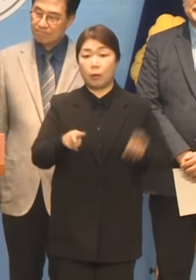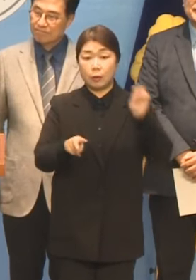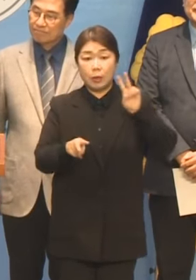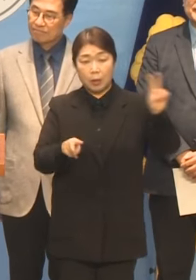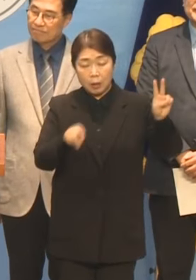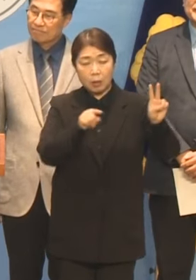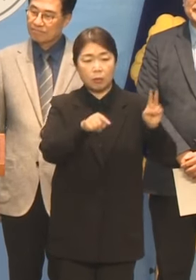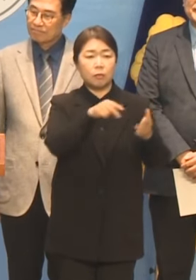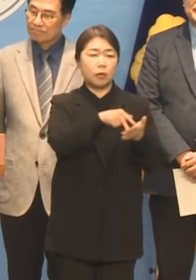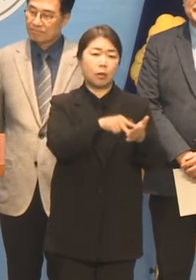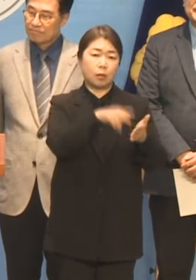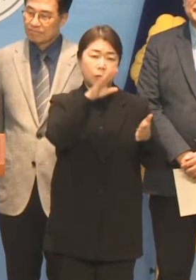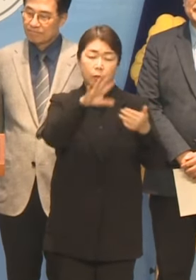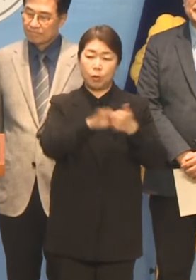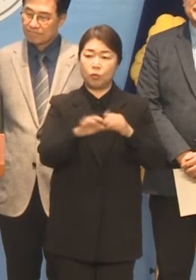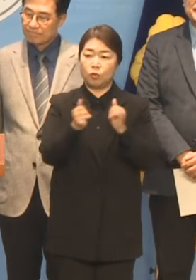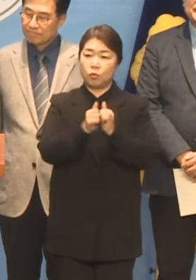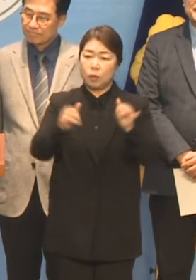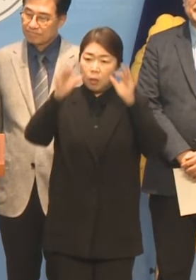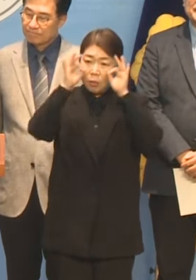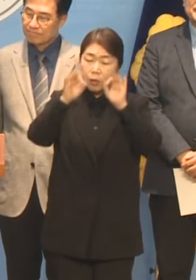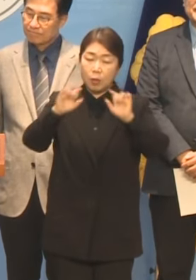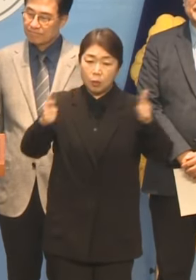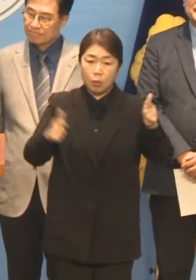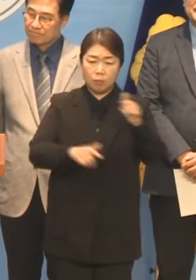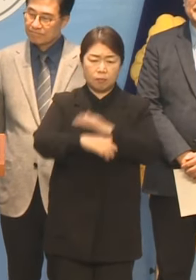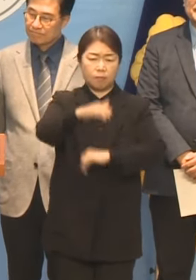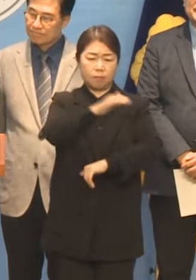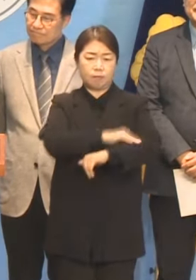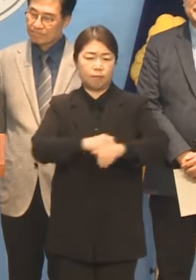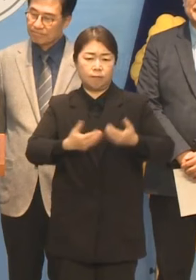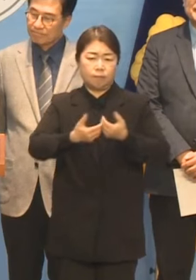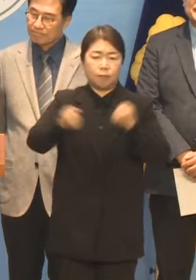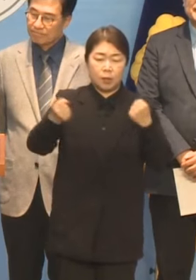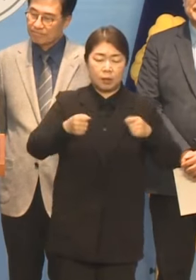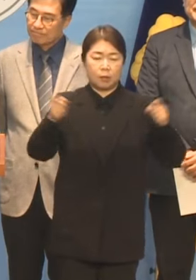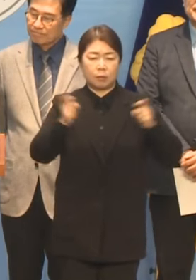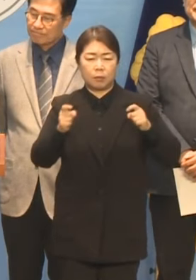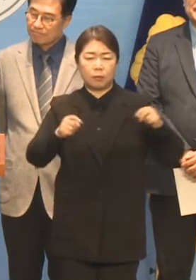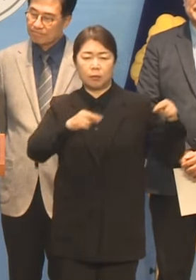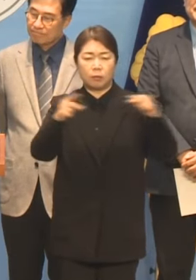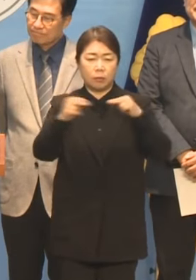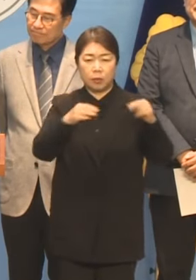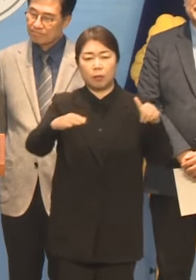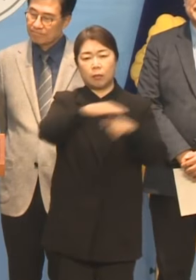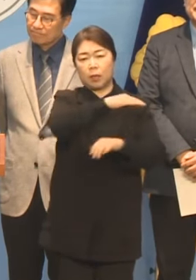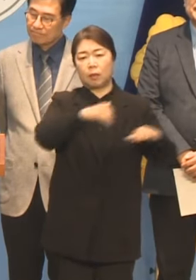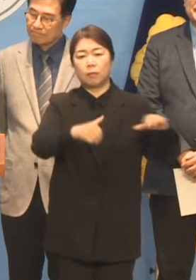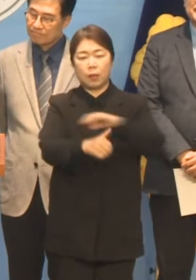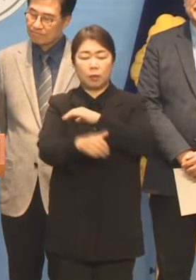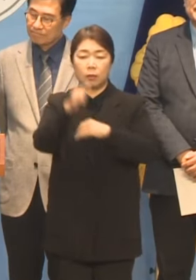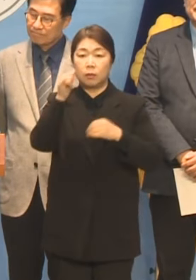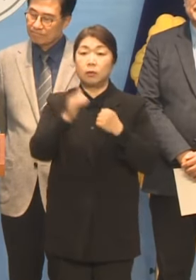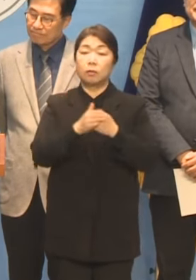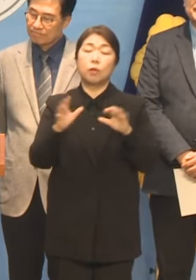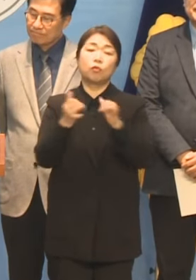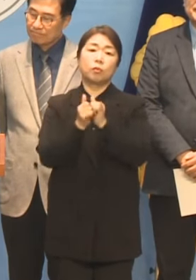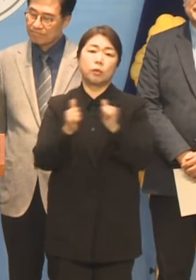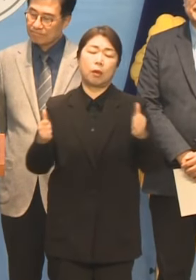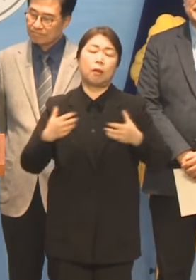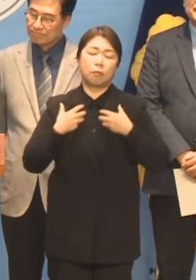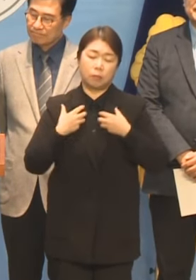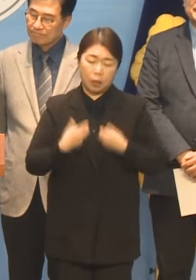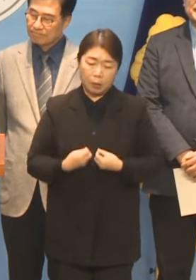안중에 없고 진영 놀에 매몰되어 극한 대립으로이기를 증폭하고 있어 국민은 불안하고 절망의